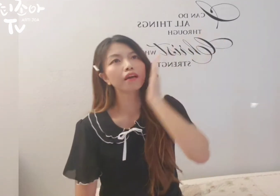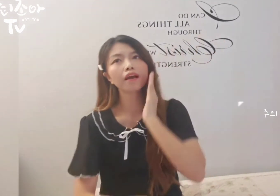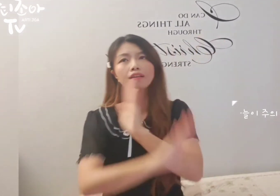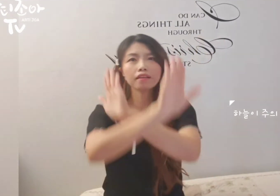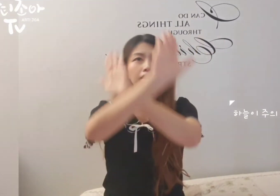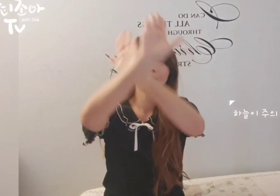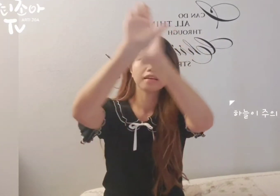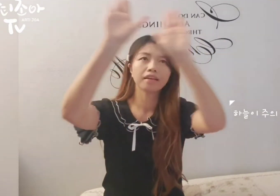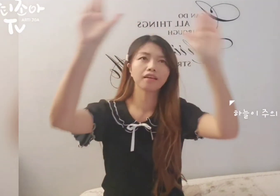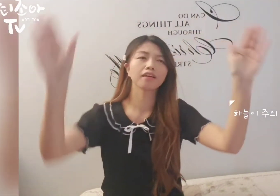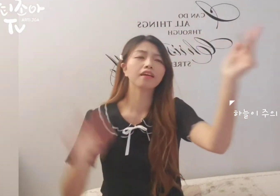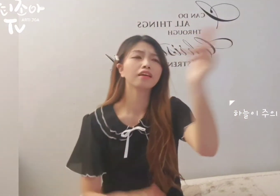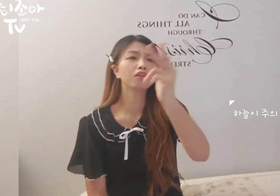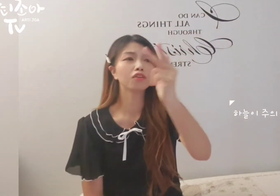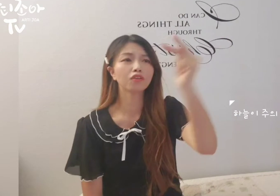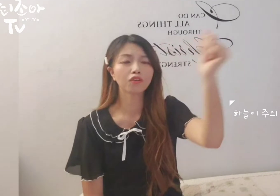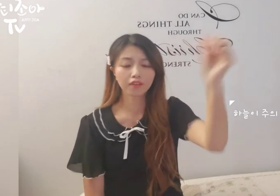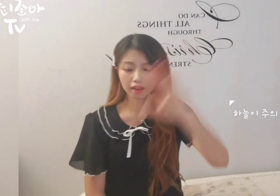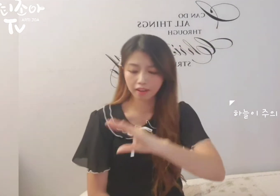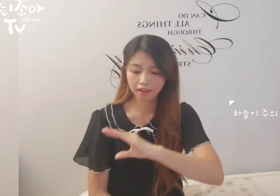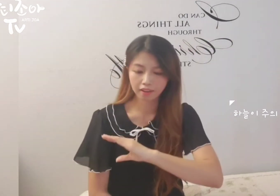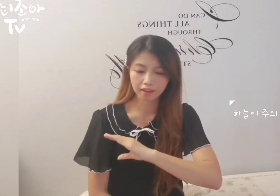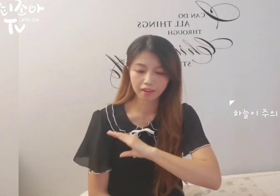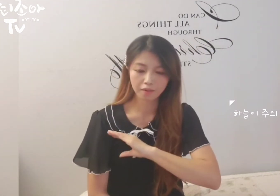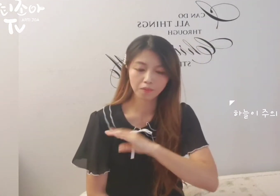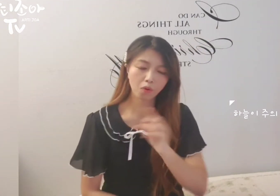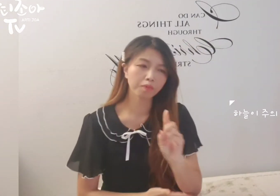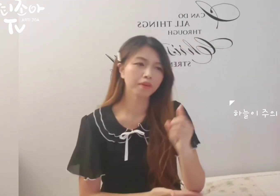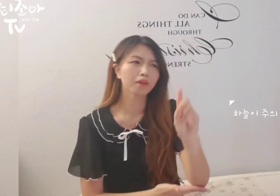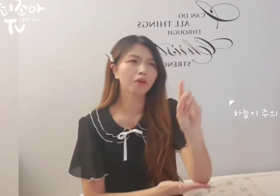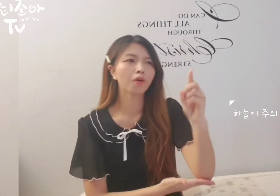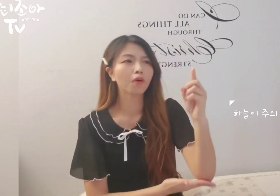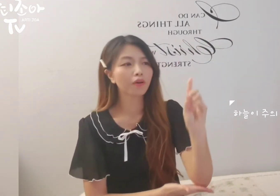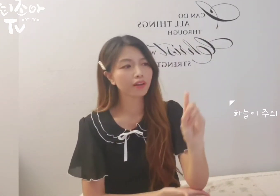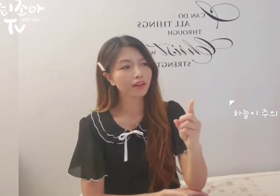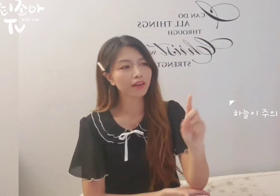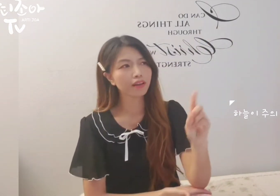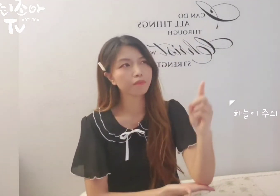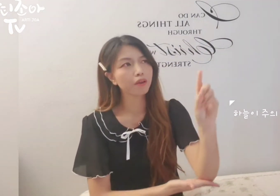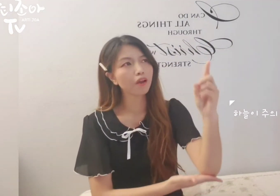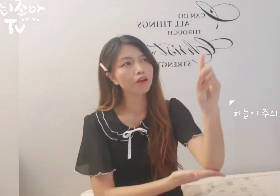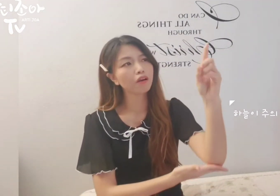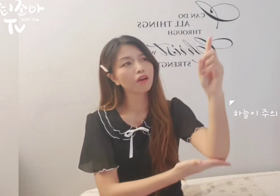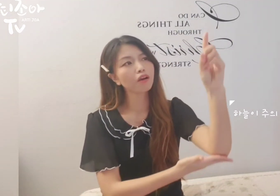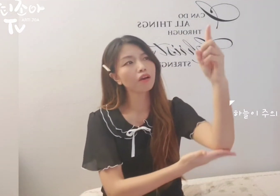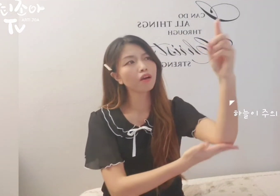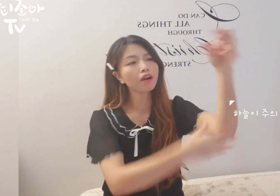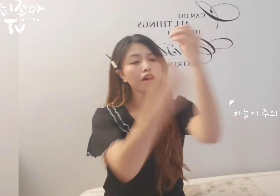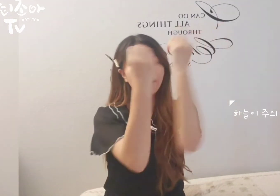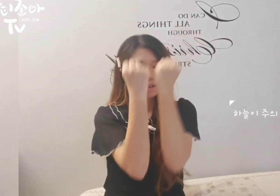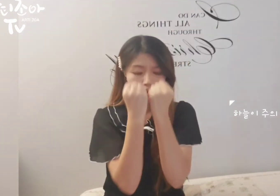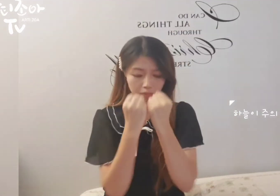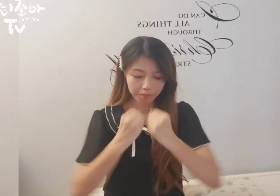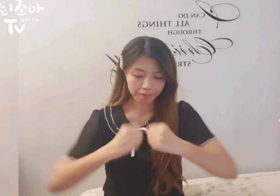하늘이 주의 길 높이 올리며 넓은